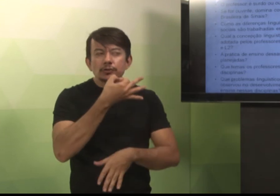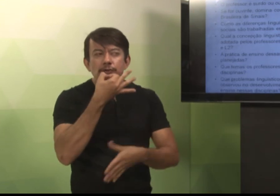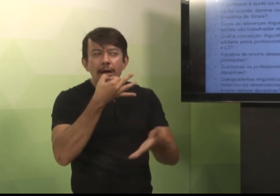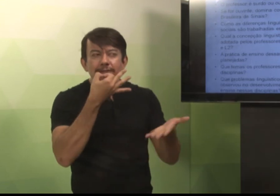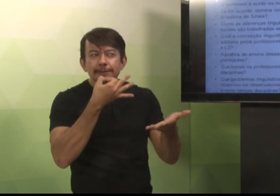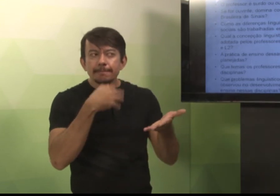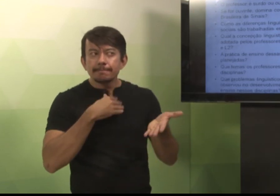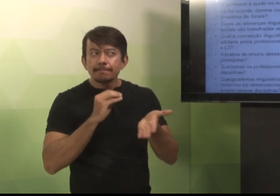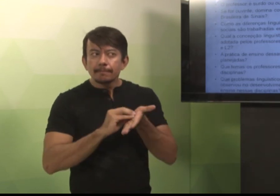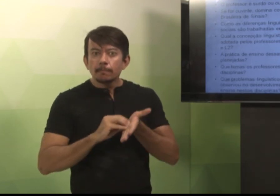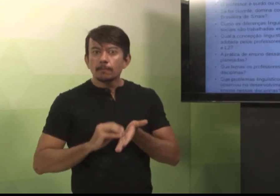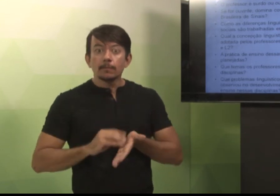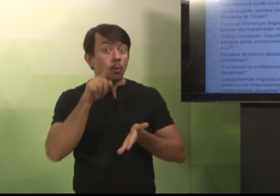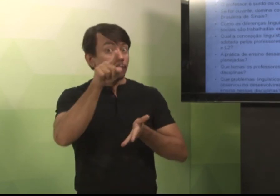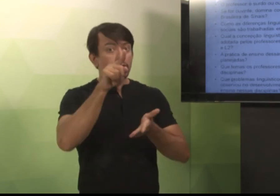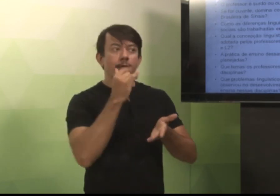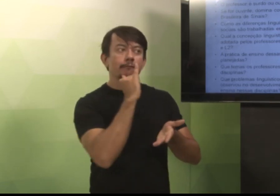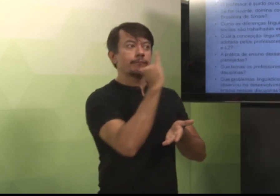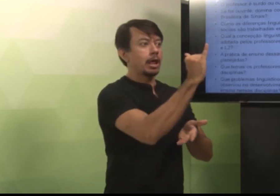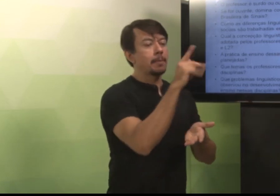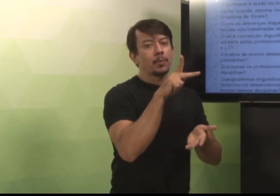informações, na leitura crítica.